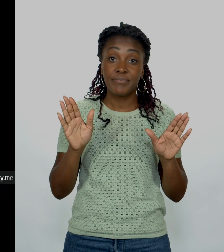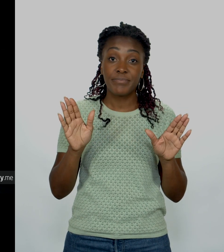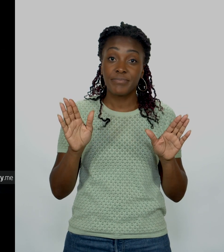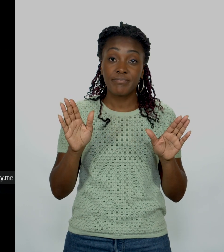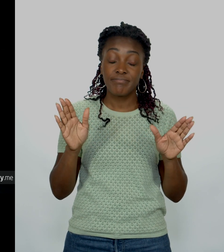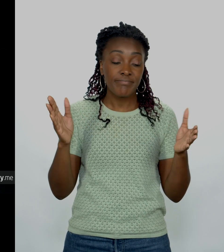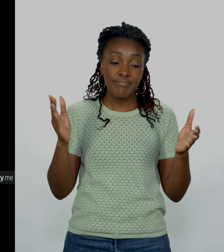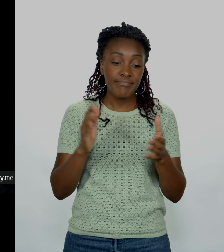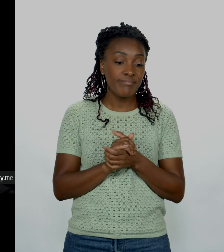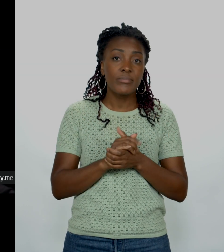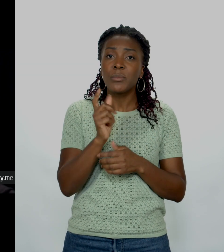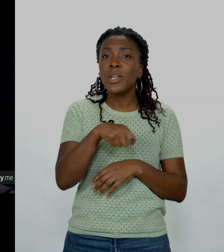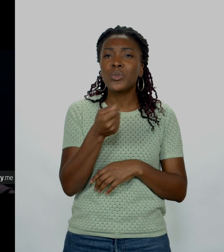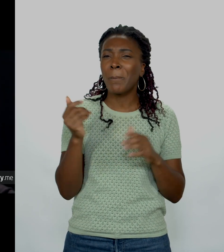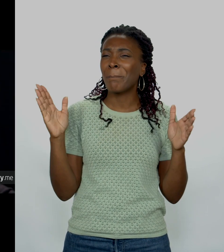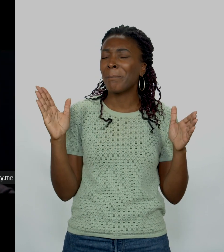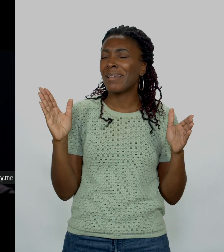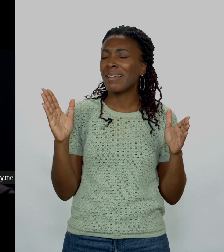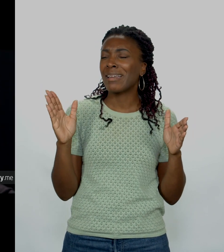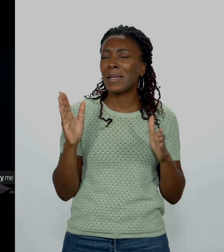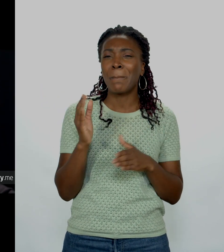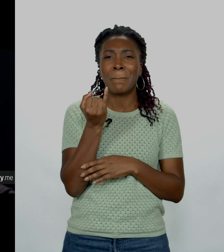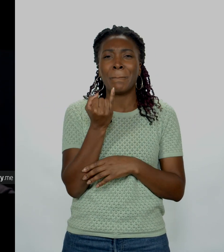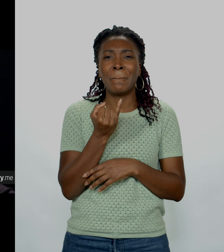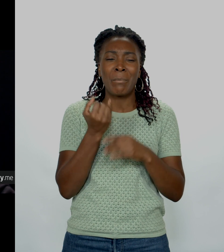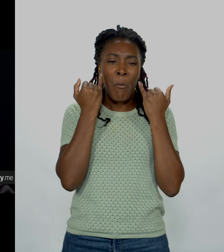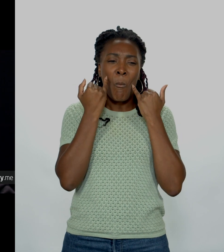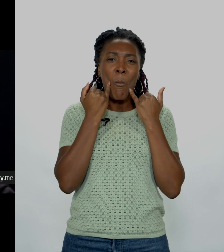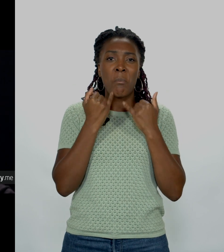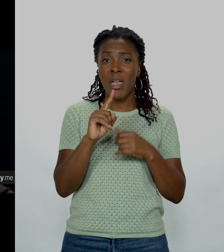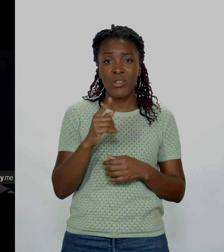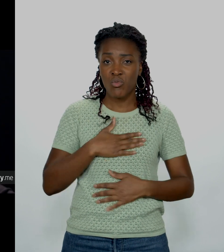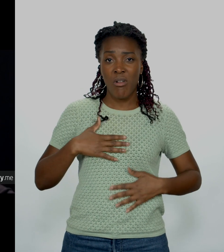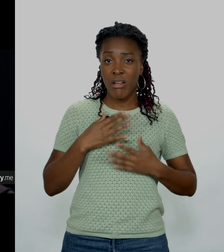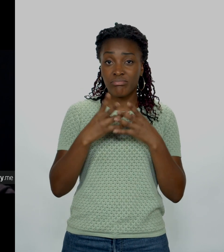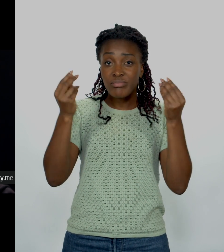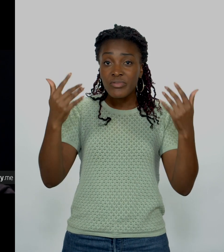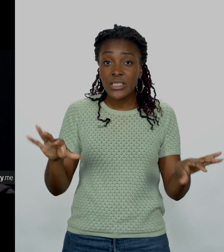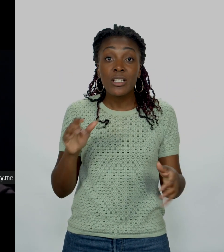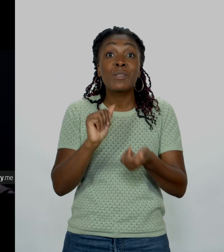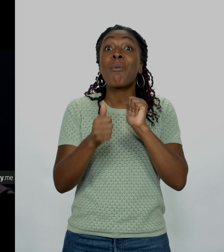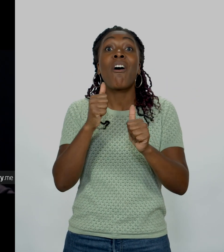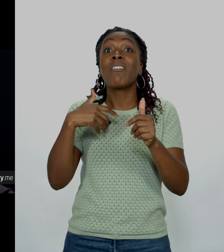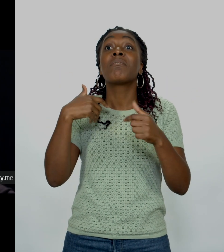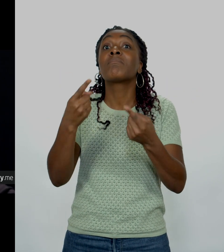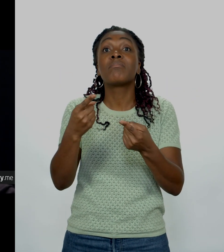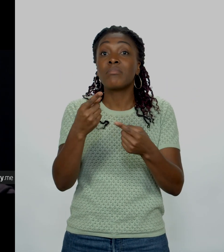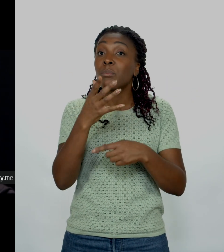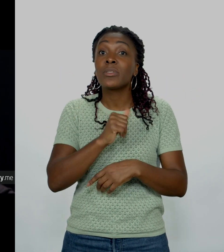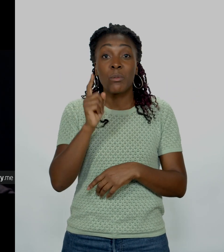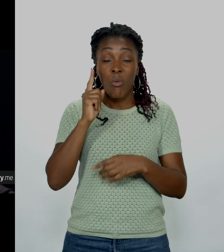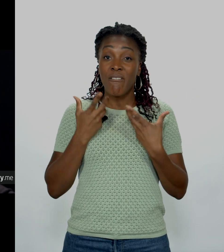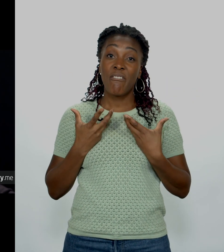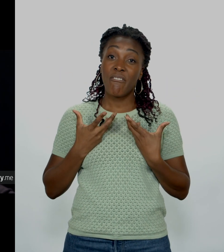jour. C'est tout. Bien sûr que j'ai perdu beaucoup de poids. J'ai perdu ma joie. Je pouvais même plus faire mon sport. J'étais